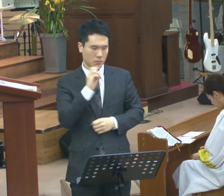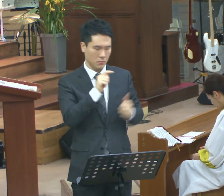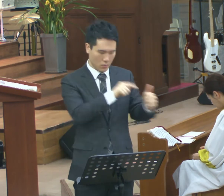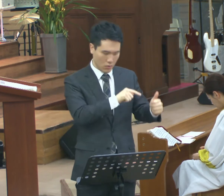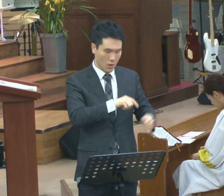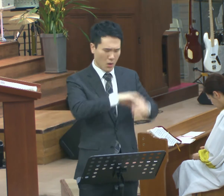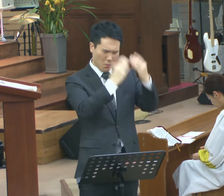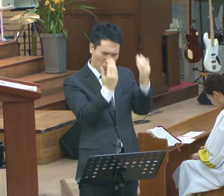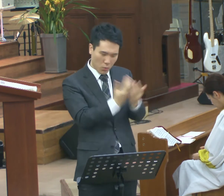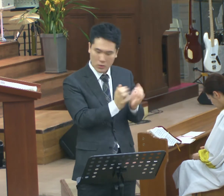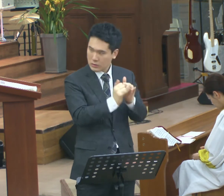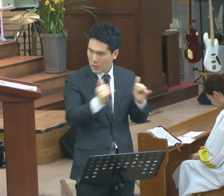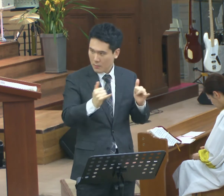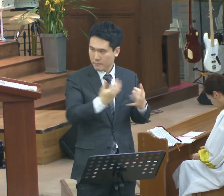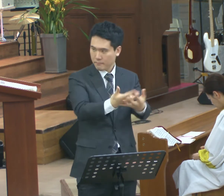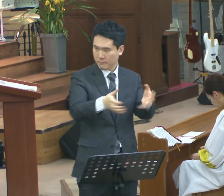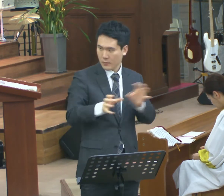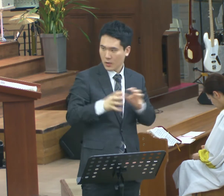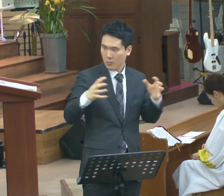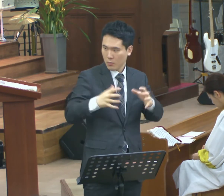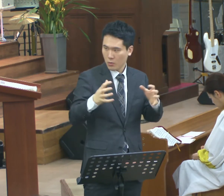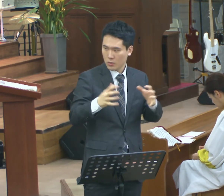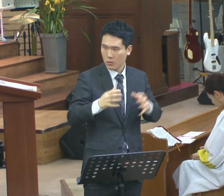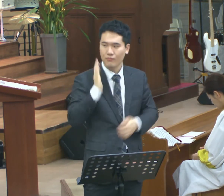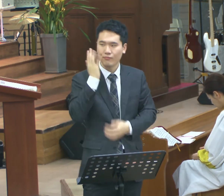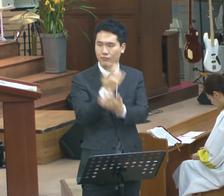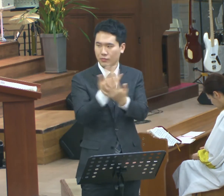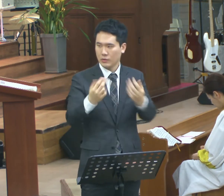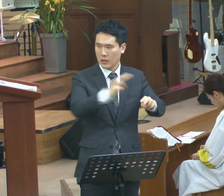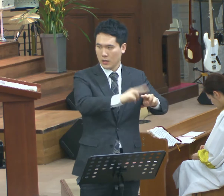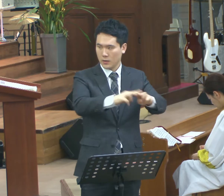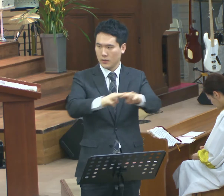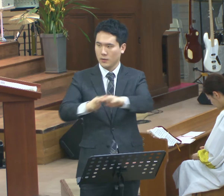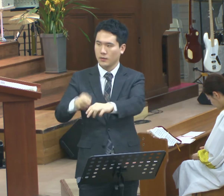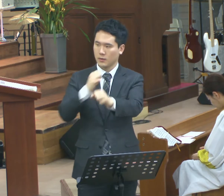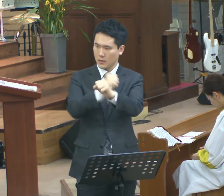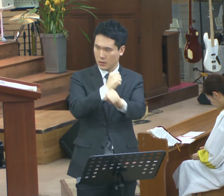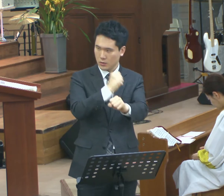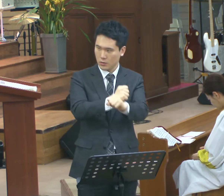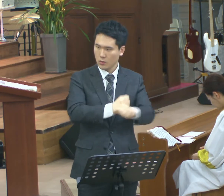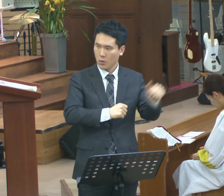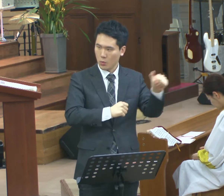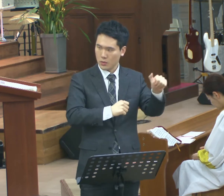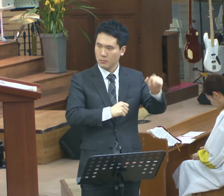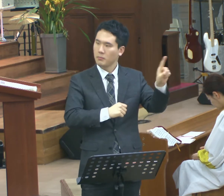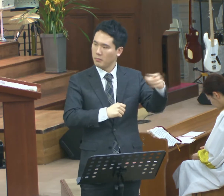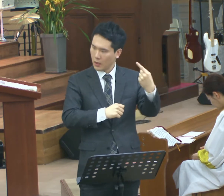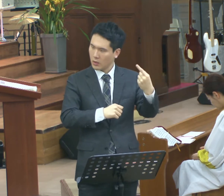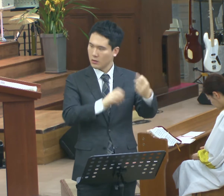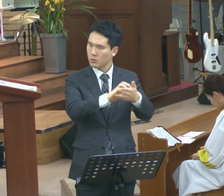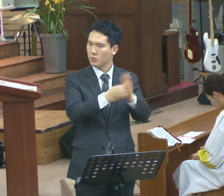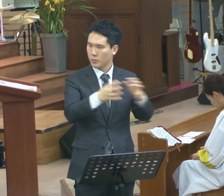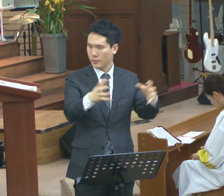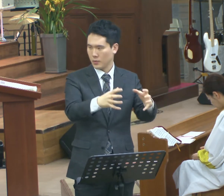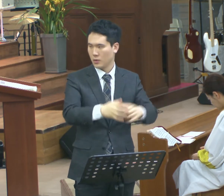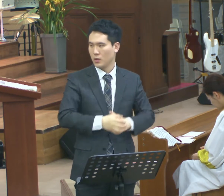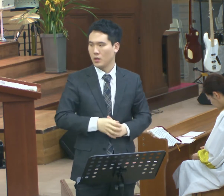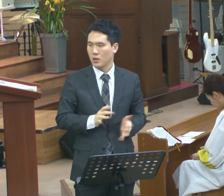때를 지어 푸른 잔디에 앉게 하시니 때로 100명씩 또는 50명씩 앉은지라. 예수께서 축사하시고 모든